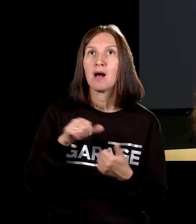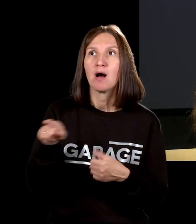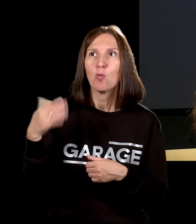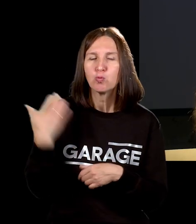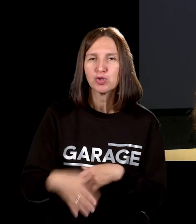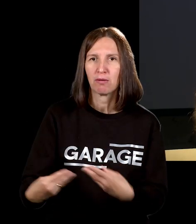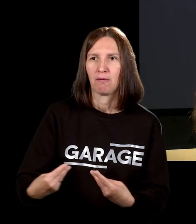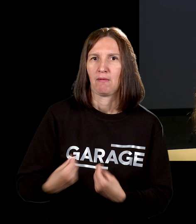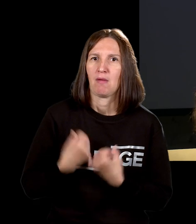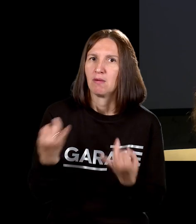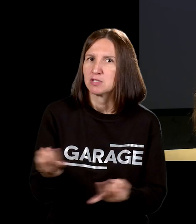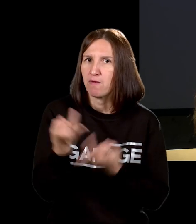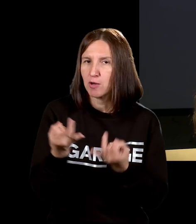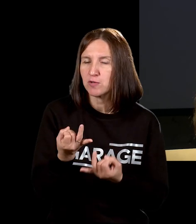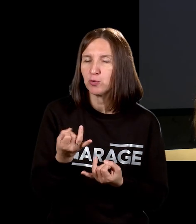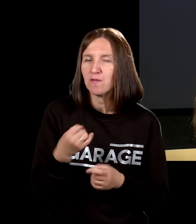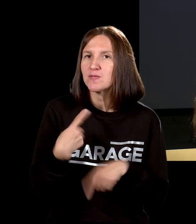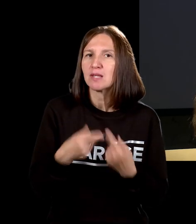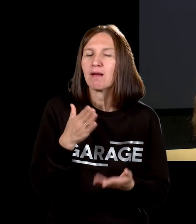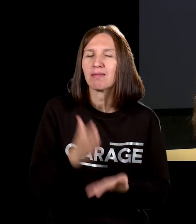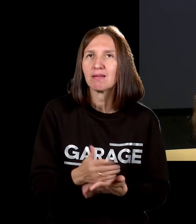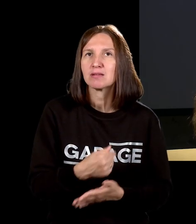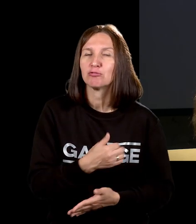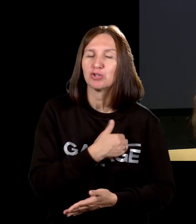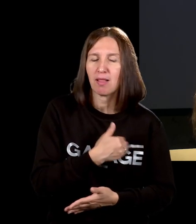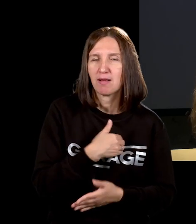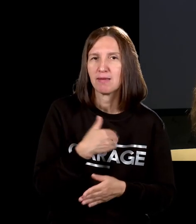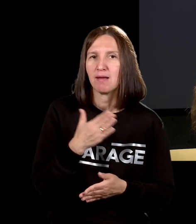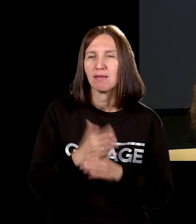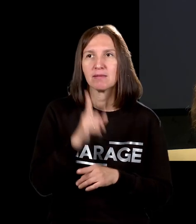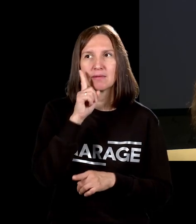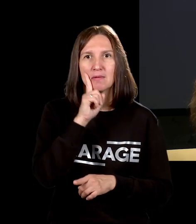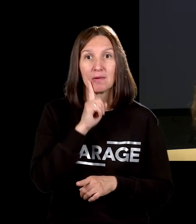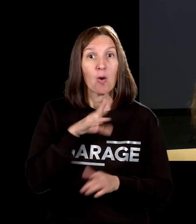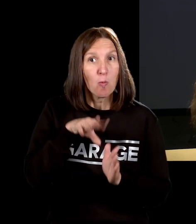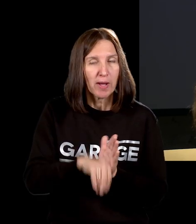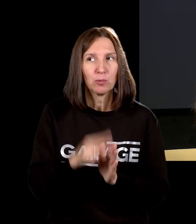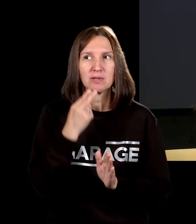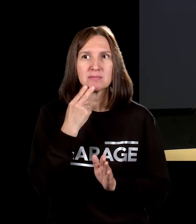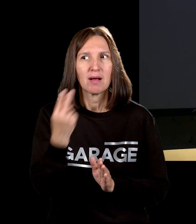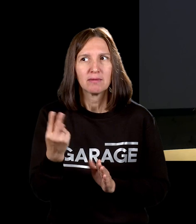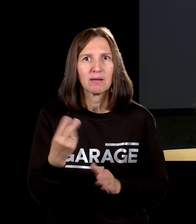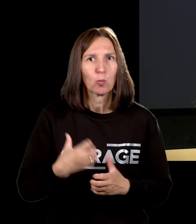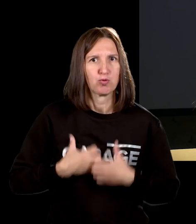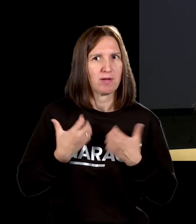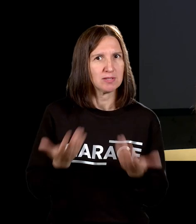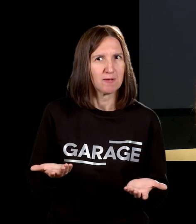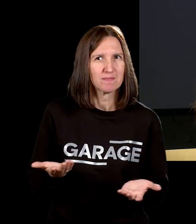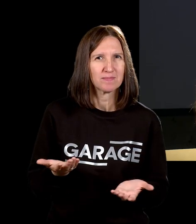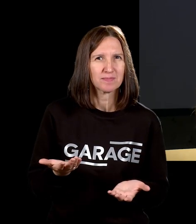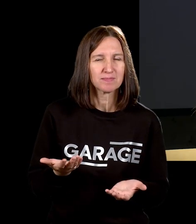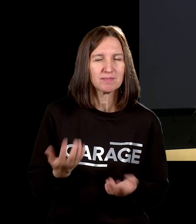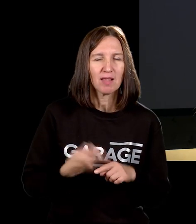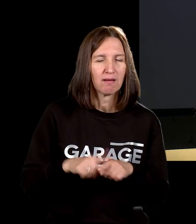себе, потому что есть такое неотвратимое желание и неотвратимая упоенность, да, в этом желании смотреть на что-то ужасное, да, смотреть на